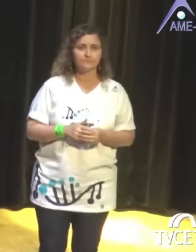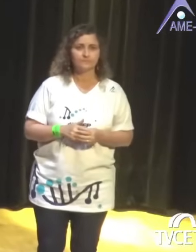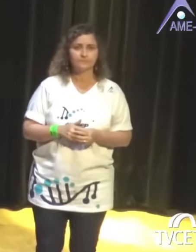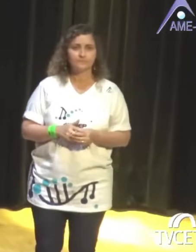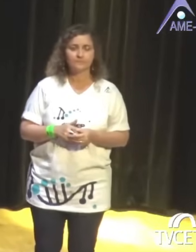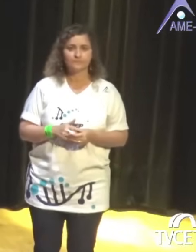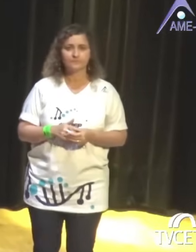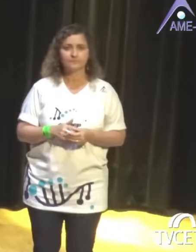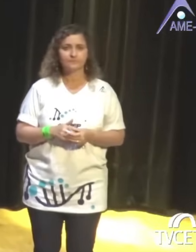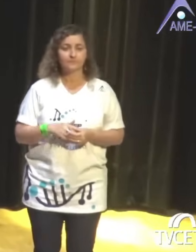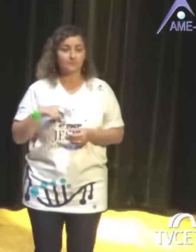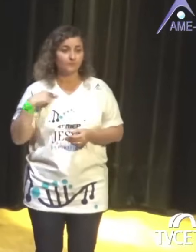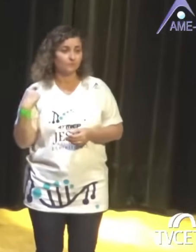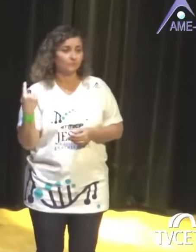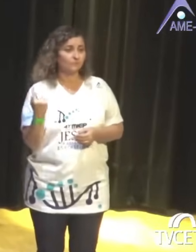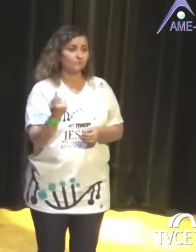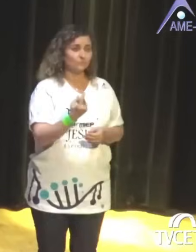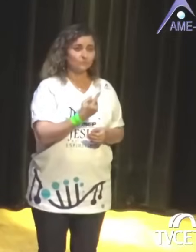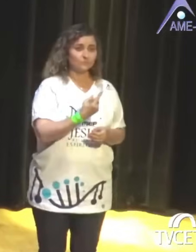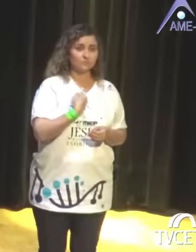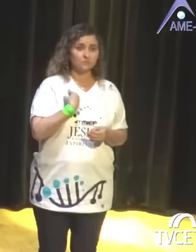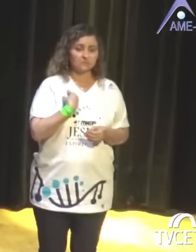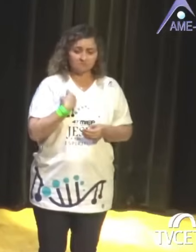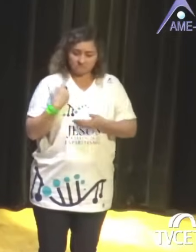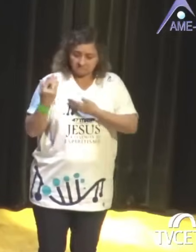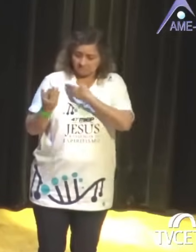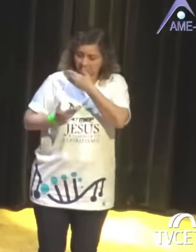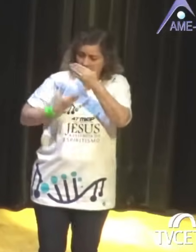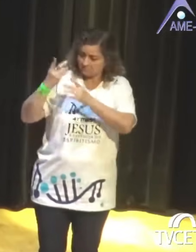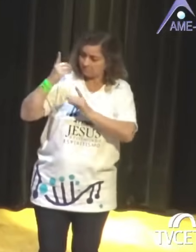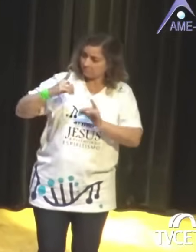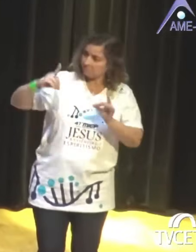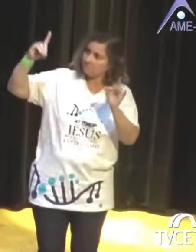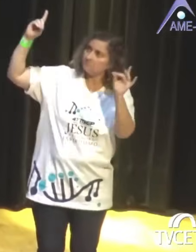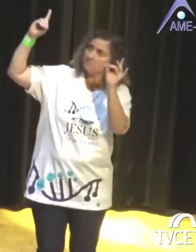anos a nossa relação com divino é